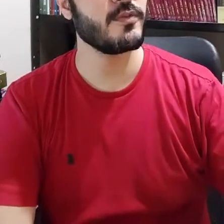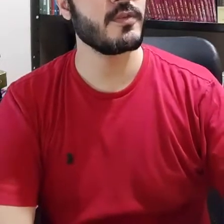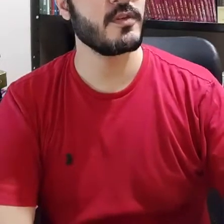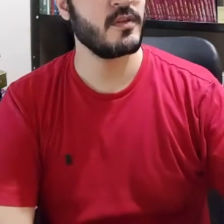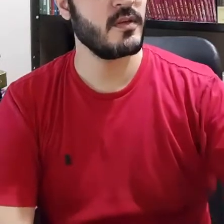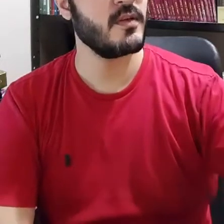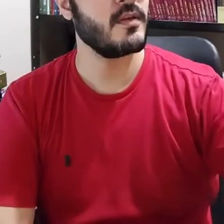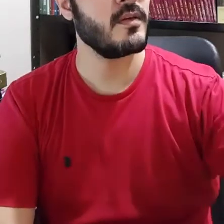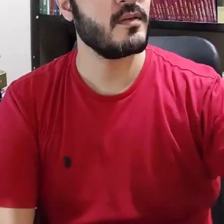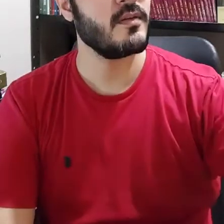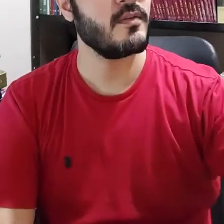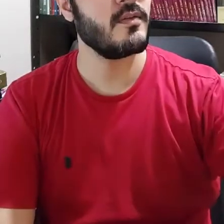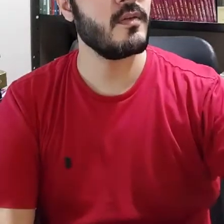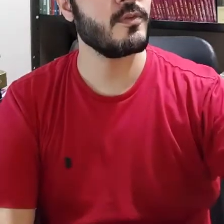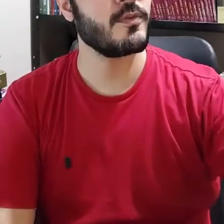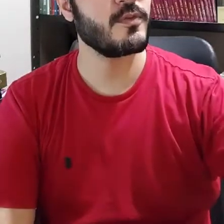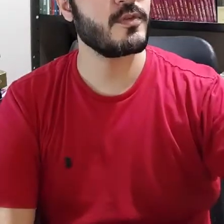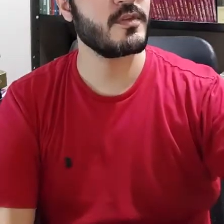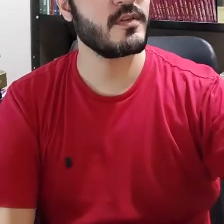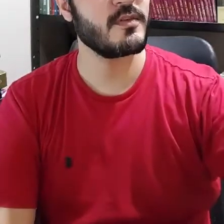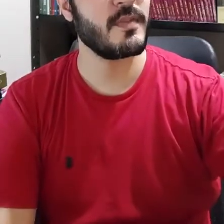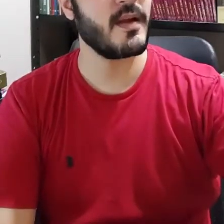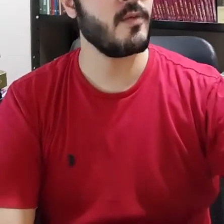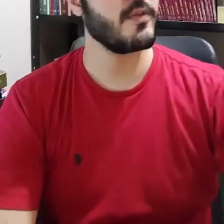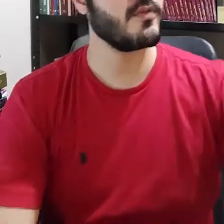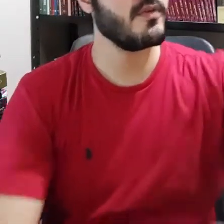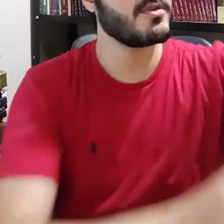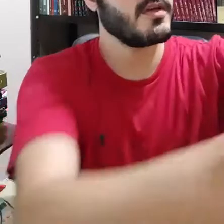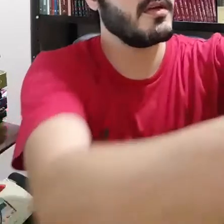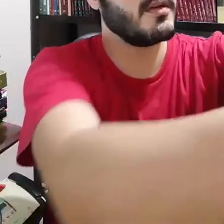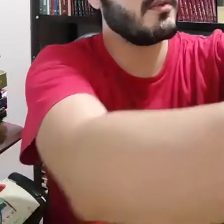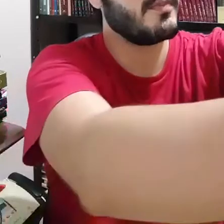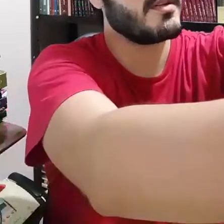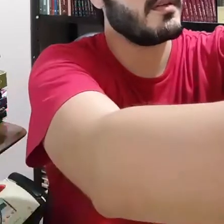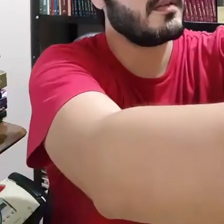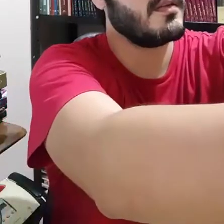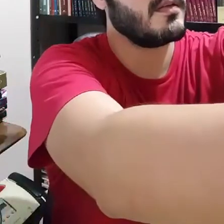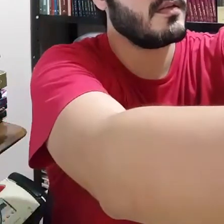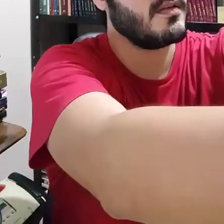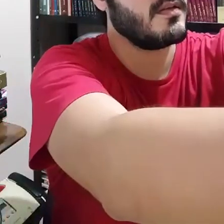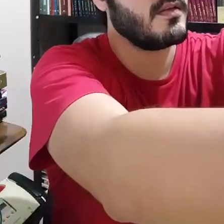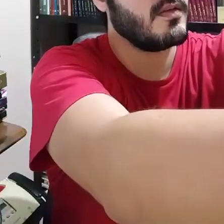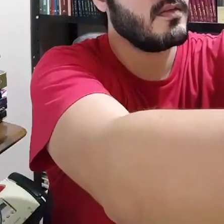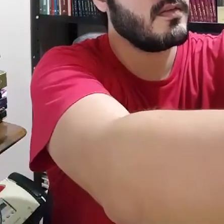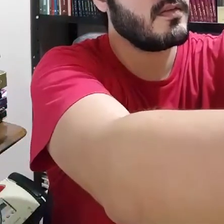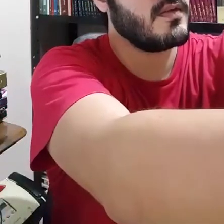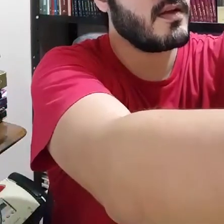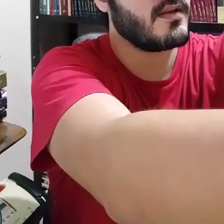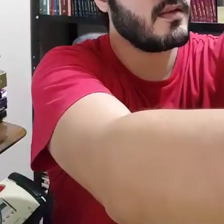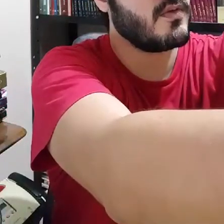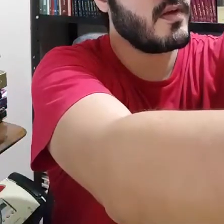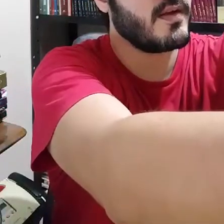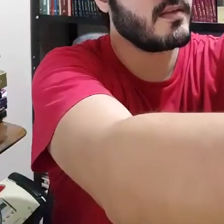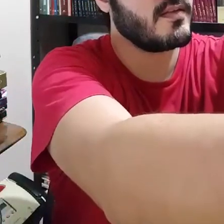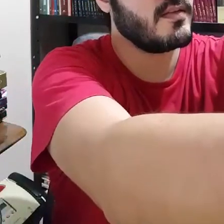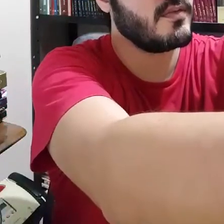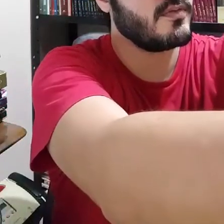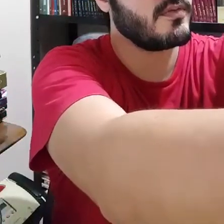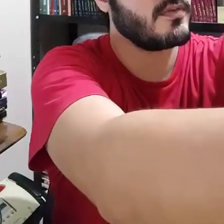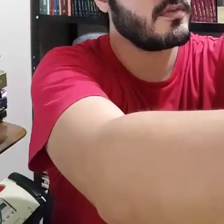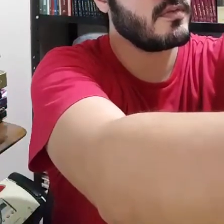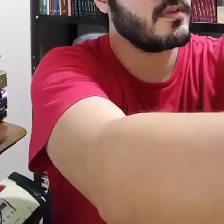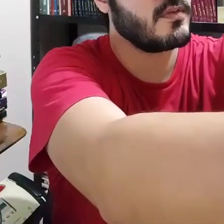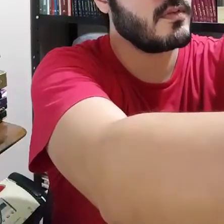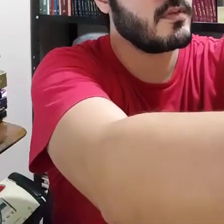bem-vindos. Vamos esperar o pessoal ir chegando para a gente iniciar aqui com a graça de